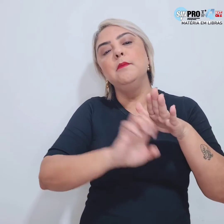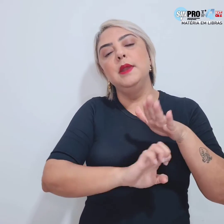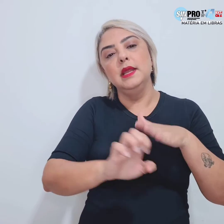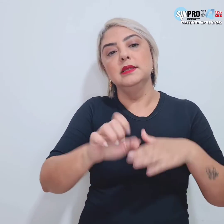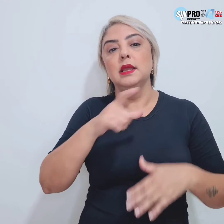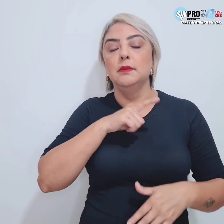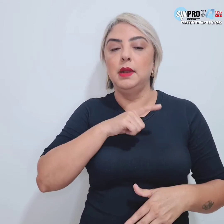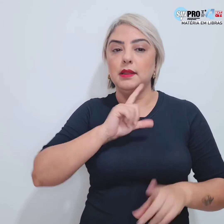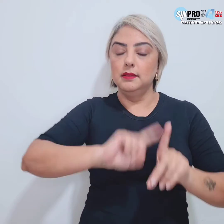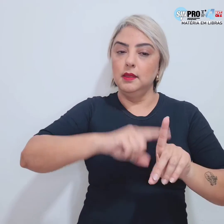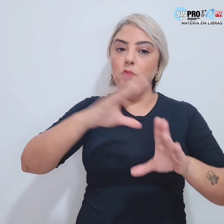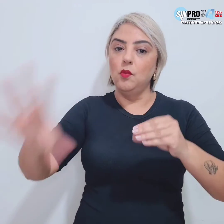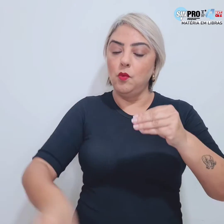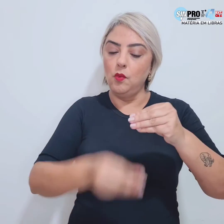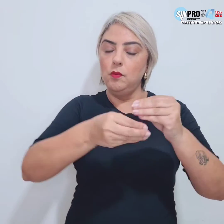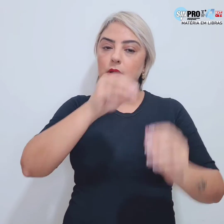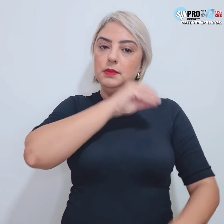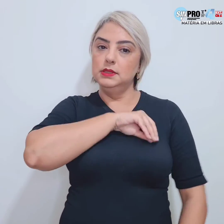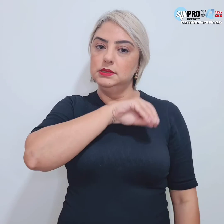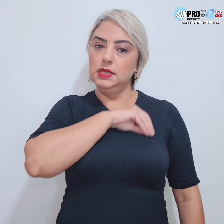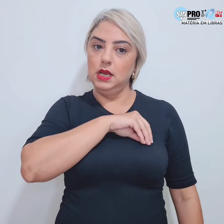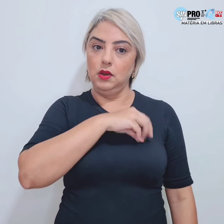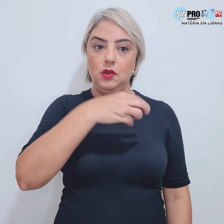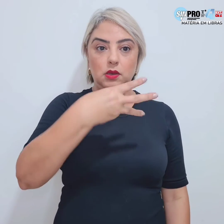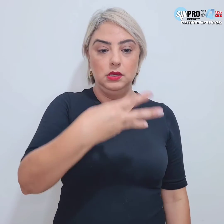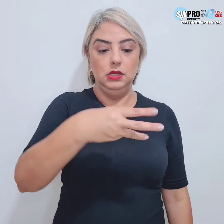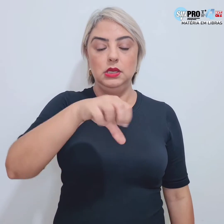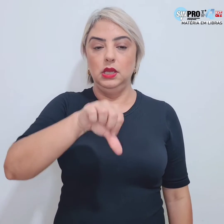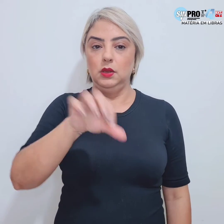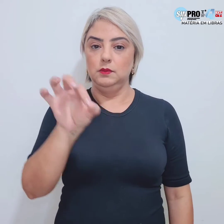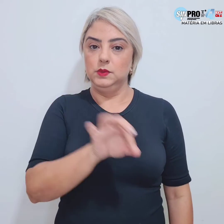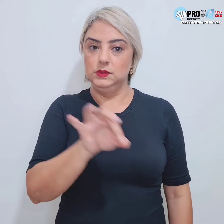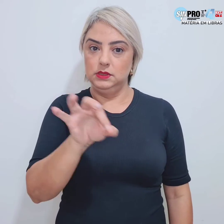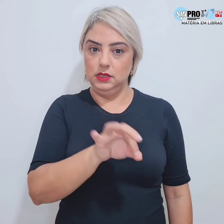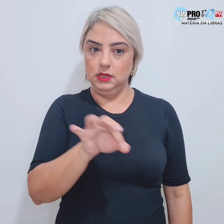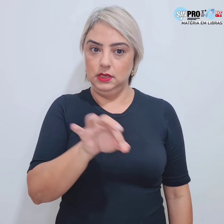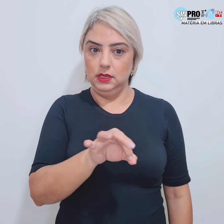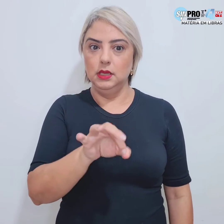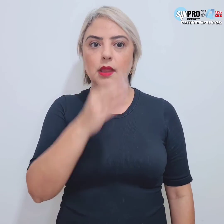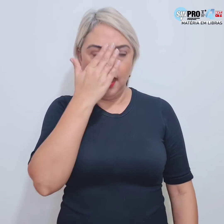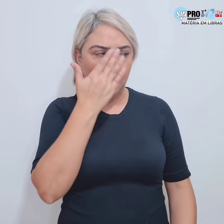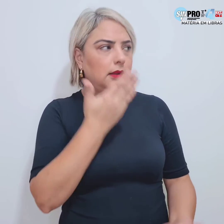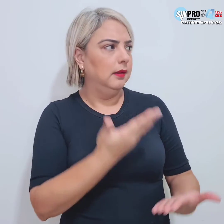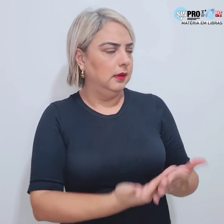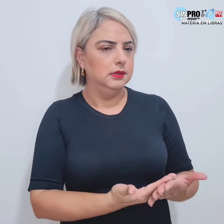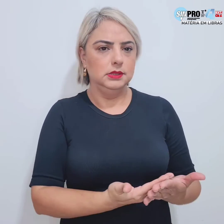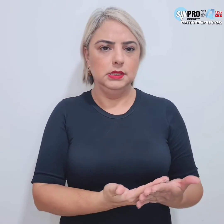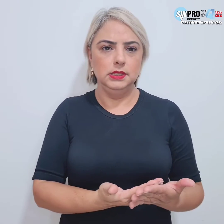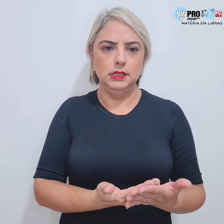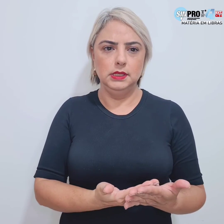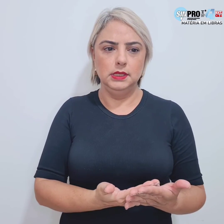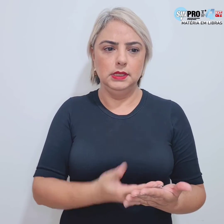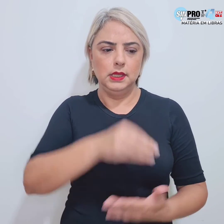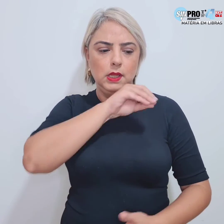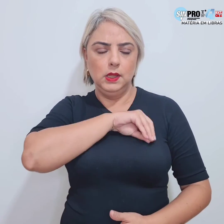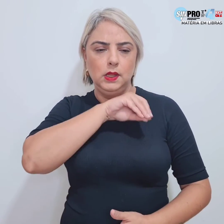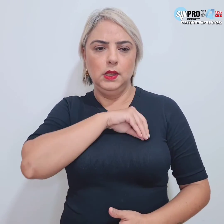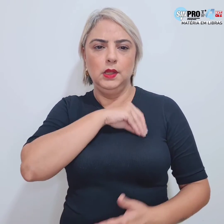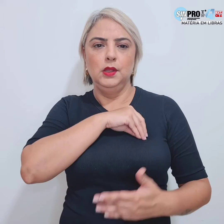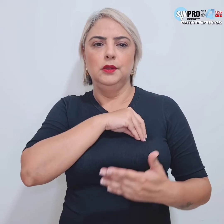renda extra. 39% acredita que a renda continuará diminuindo